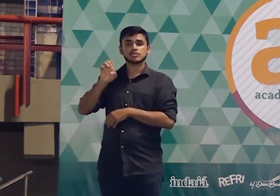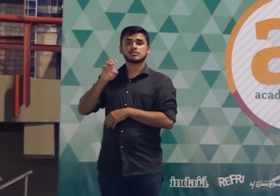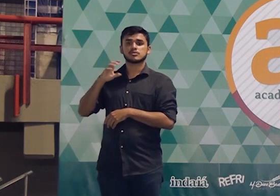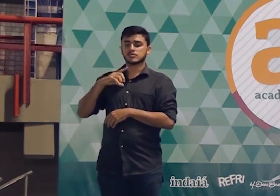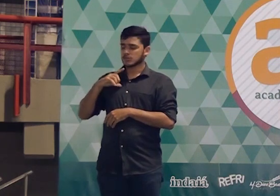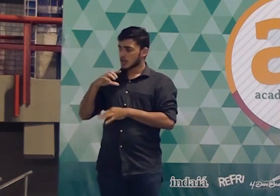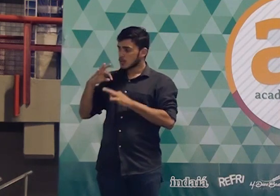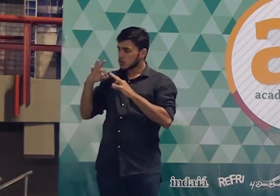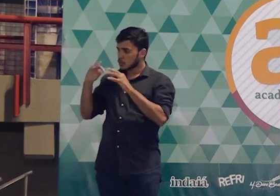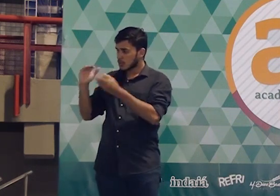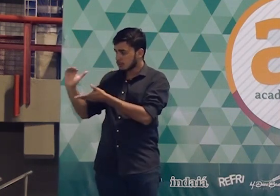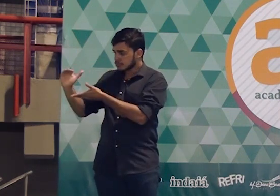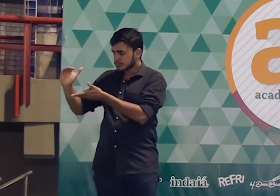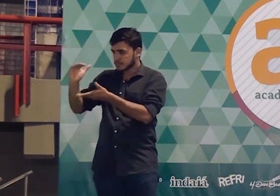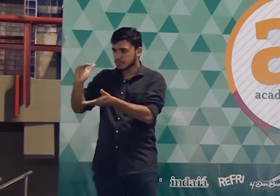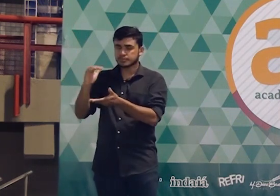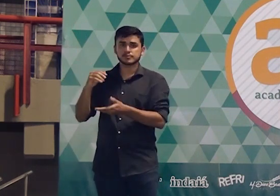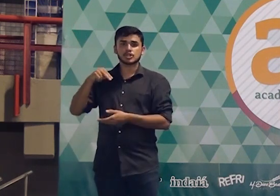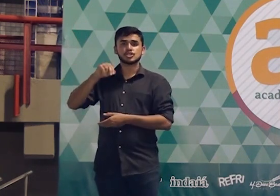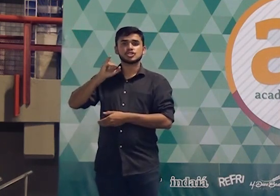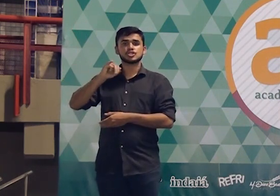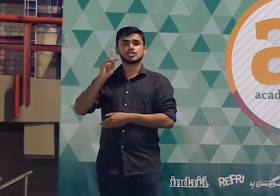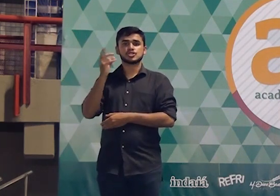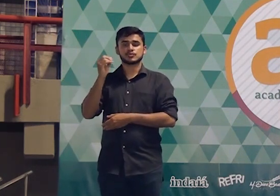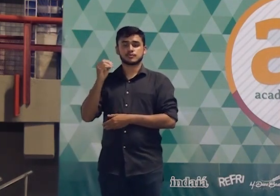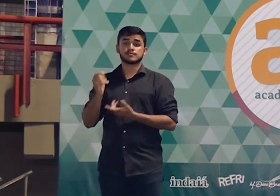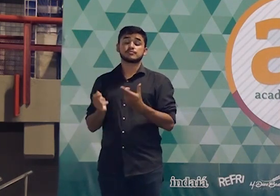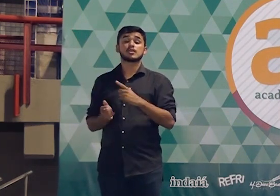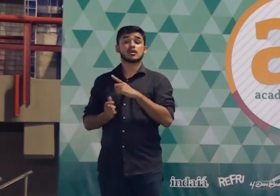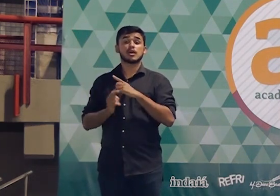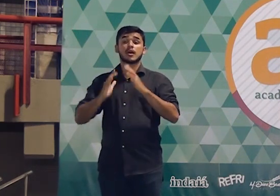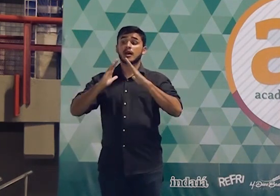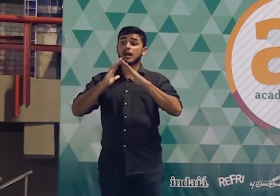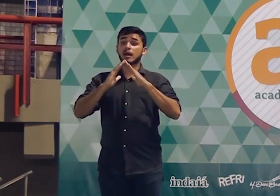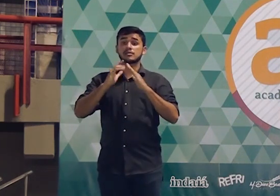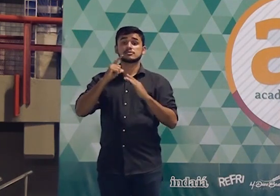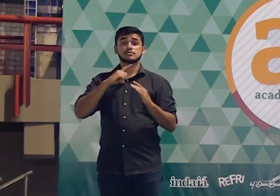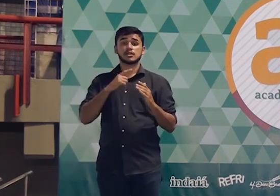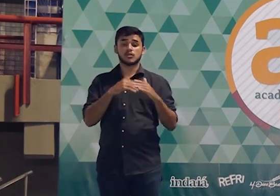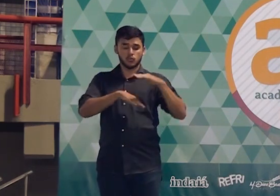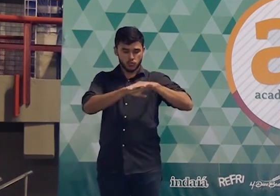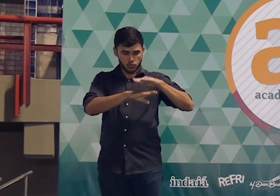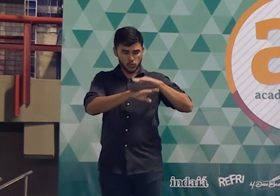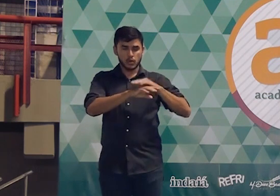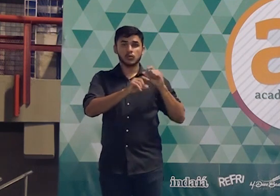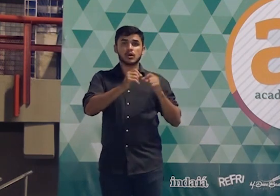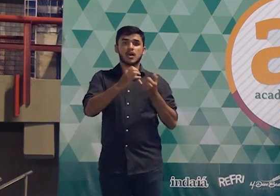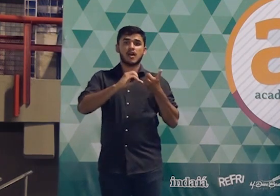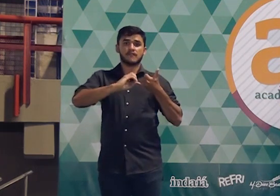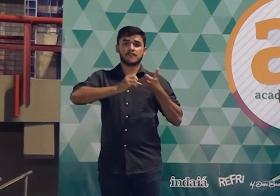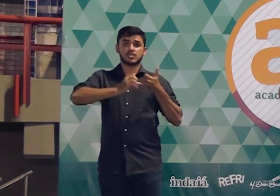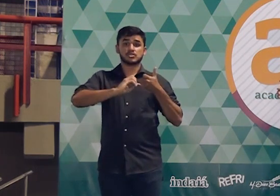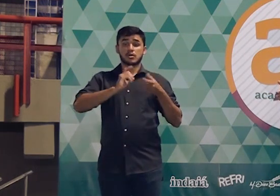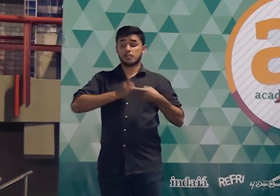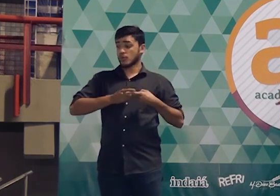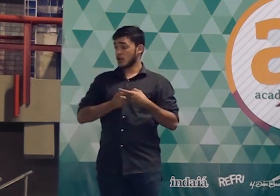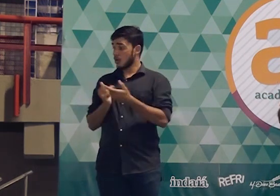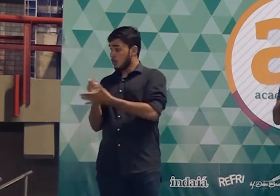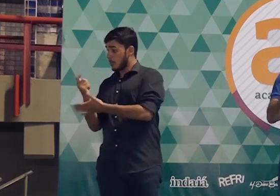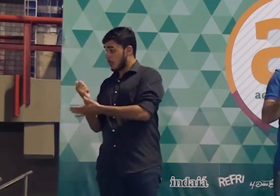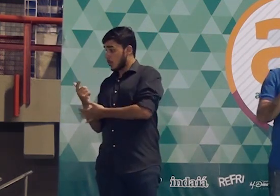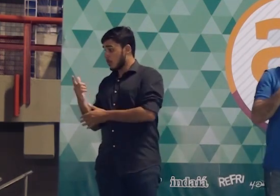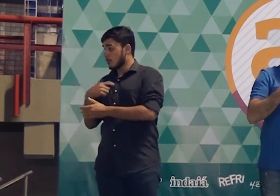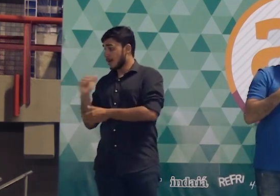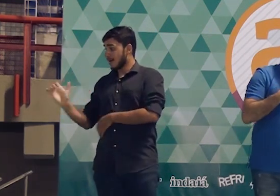casa. Tonel de feijão, por conta do preço, que era muito caro e que aumentava consideravelmente.